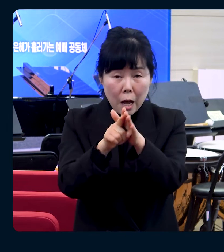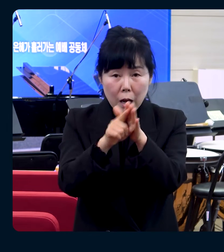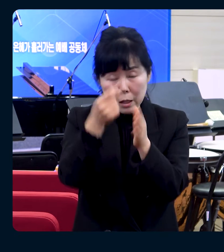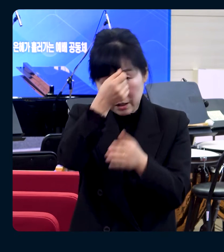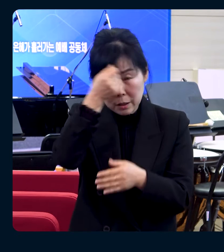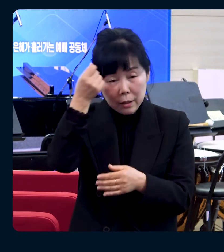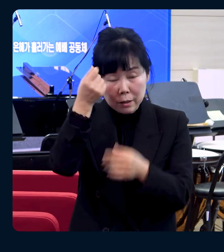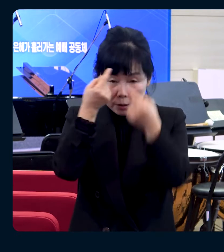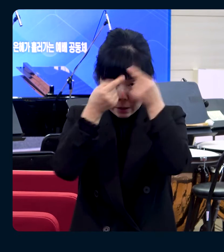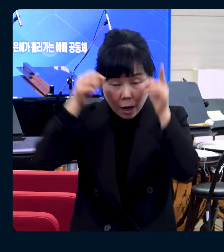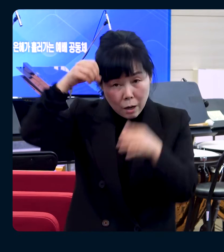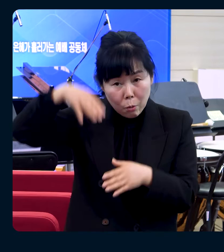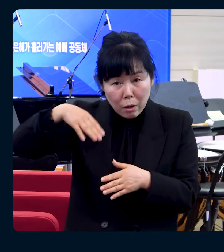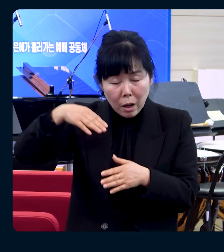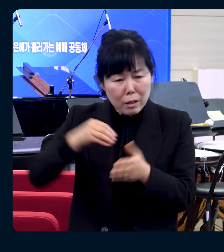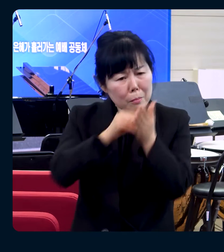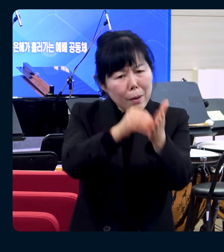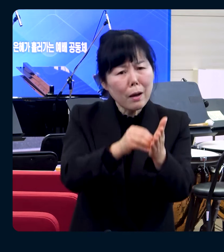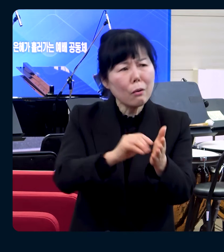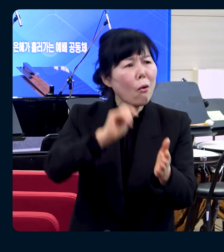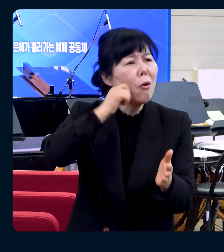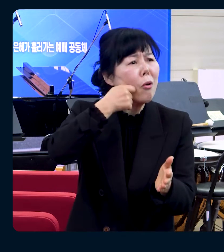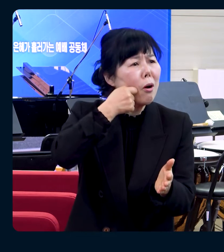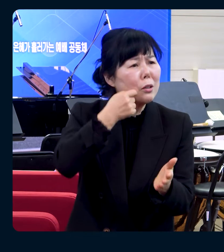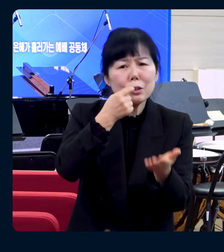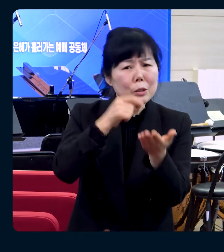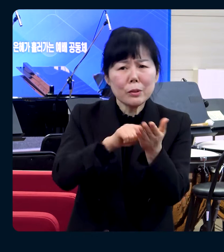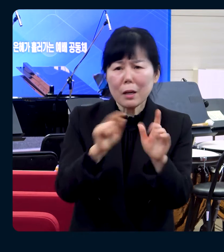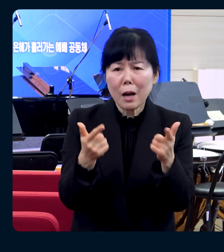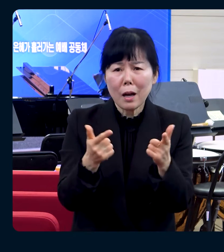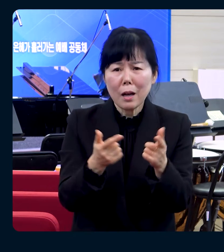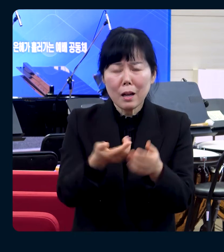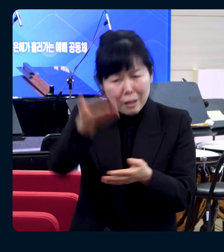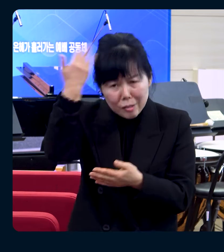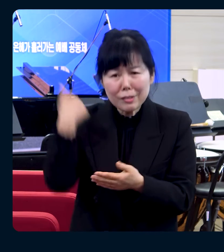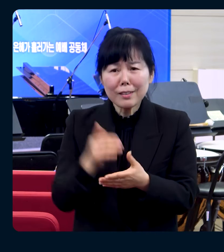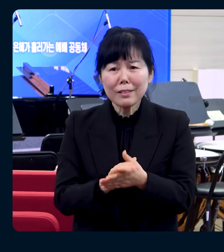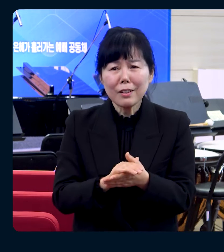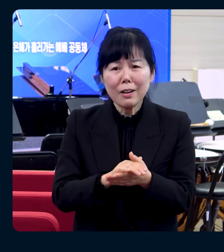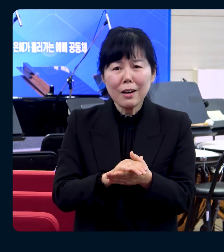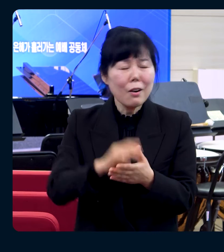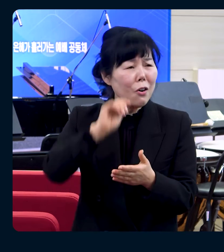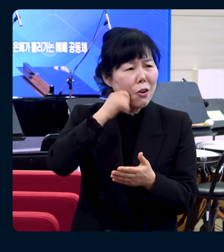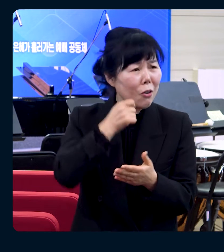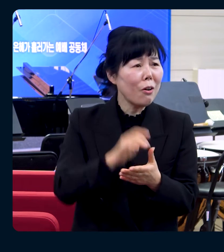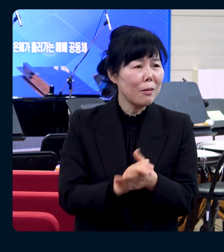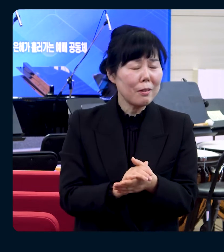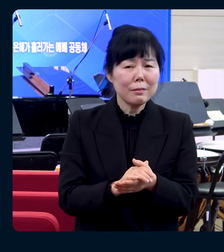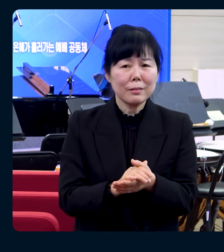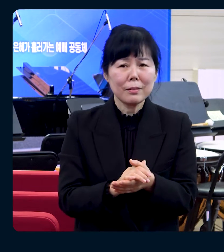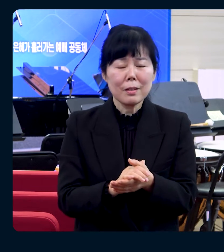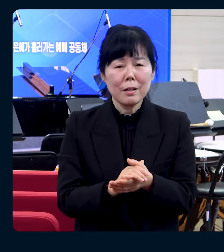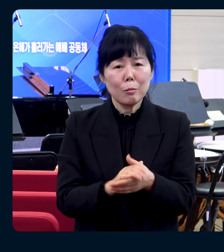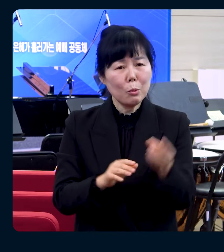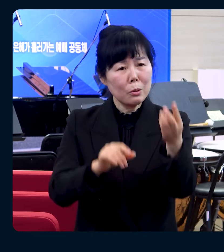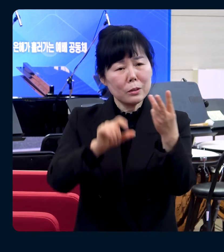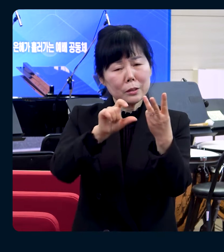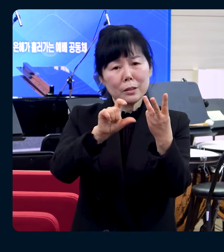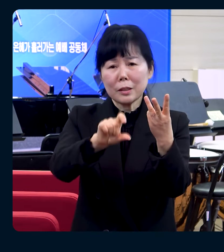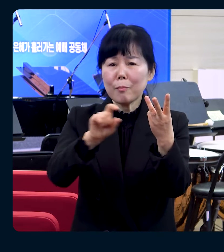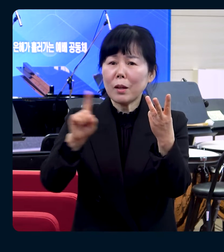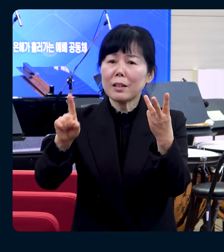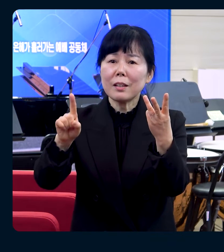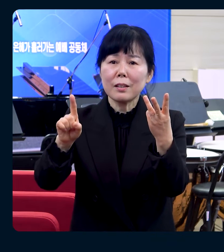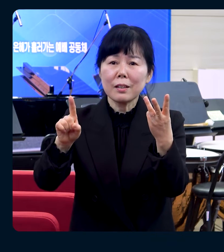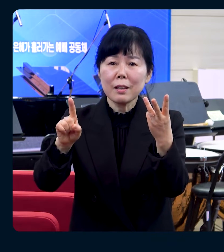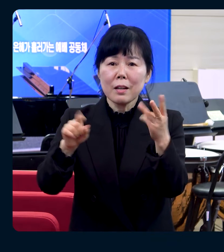상당히 들어가기가 좀 어려웠어요. 그러니까 뭐 지금도 그렇지만 그때 제가 들어갈 때도 3대 1이었어요.